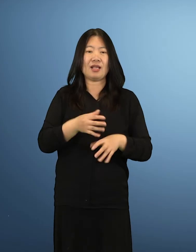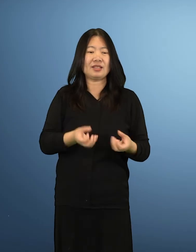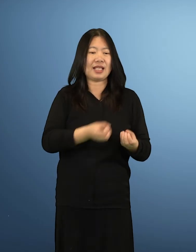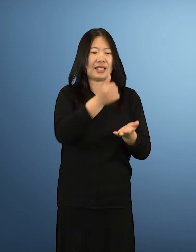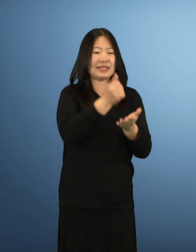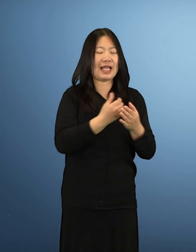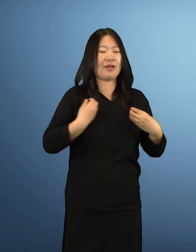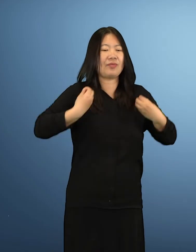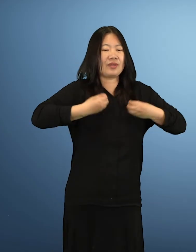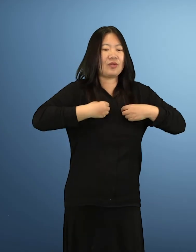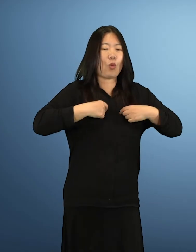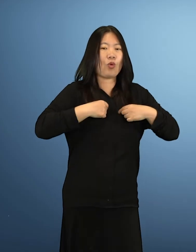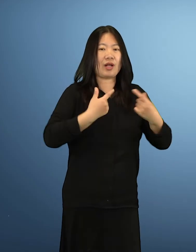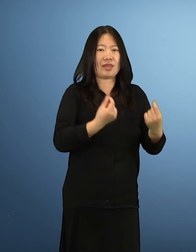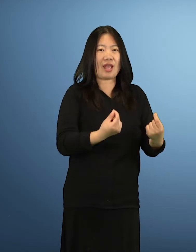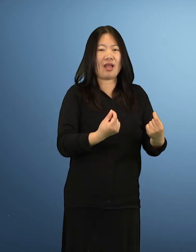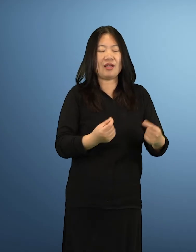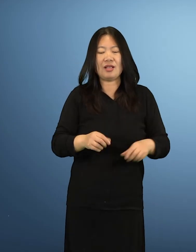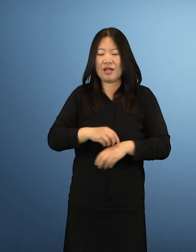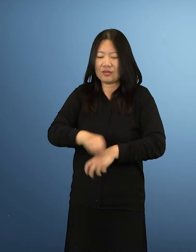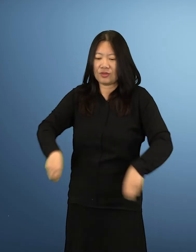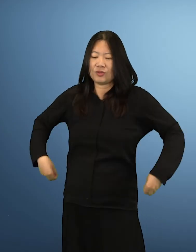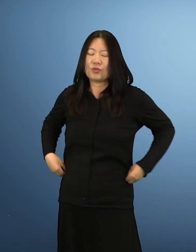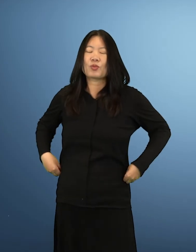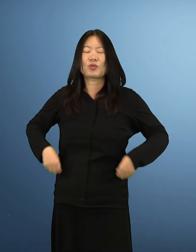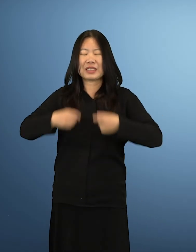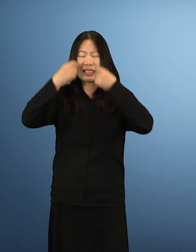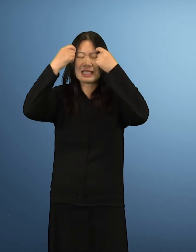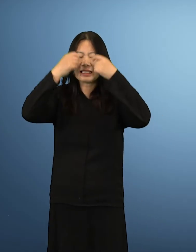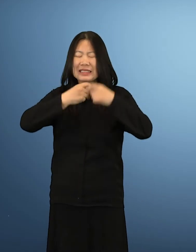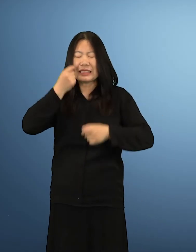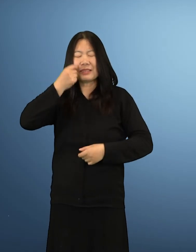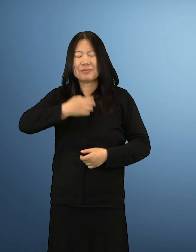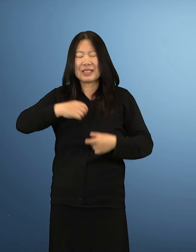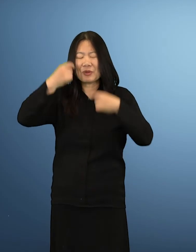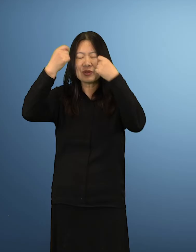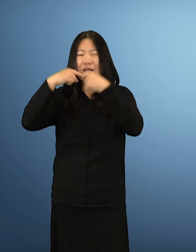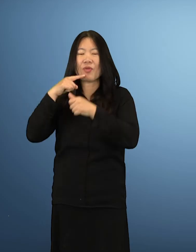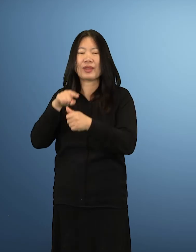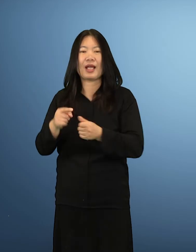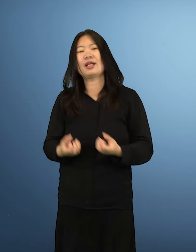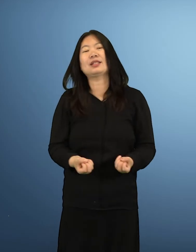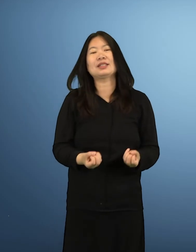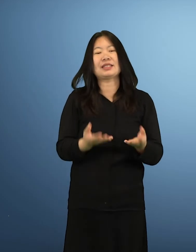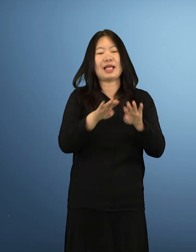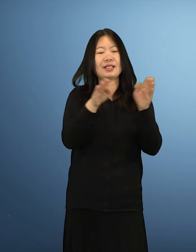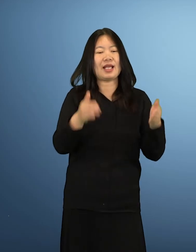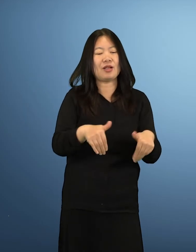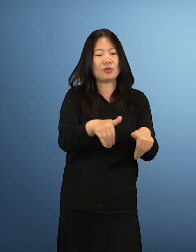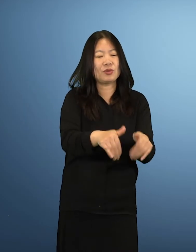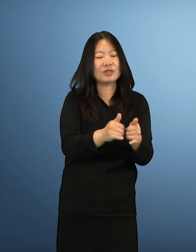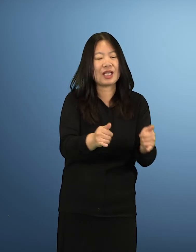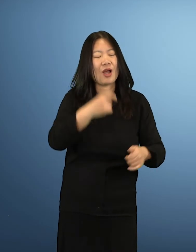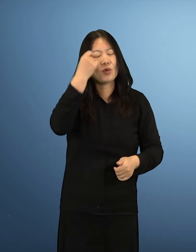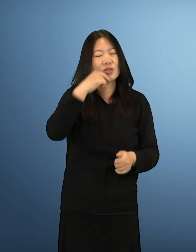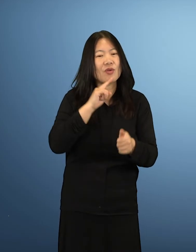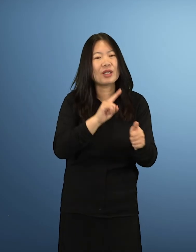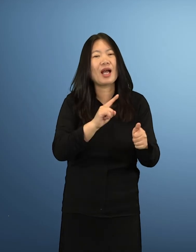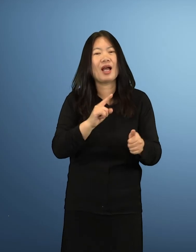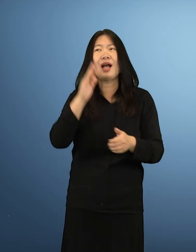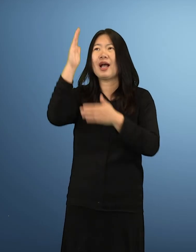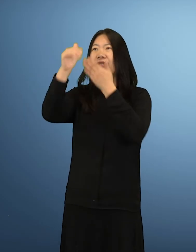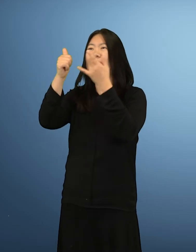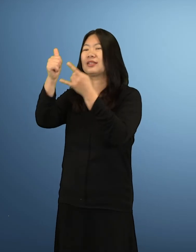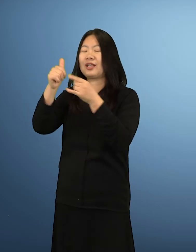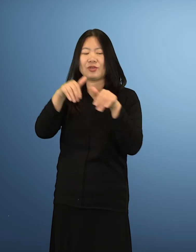의복입니다. 동이고 슬프 울지어다. 제단 수종도는 자들이 있어요. 너희는 울지어다. 내 하나님께